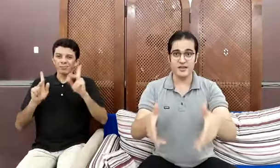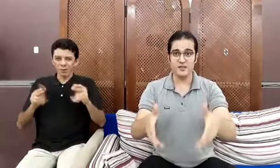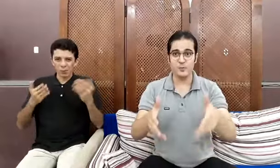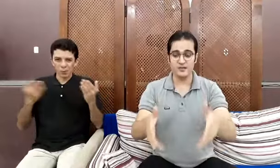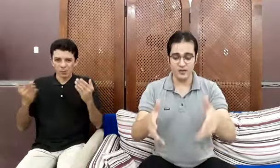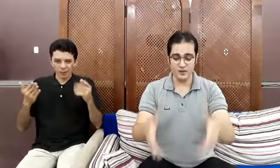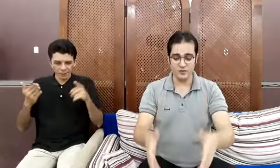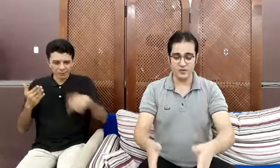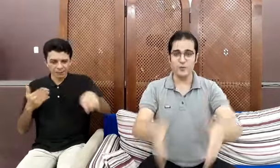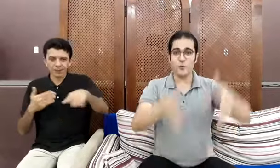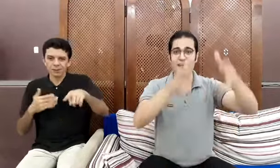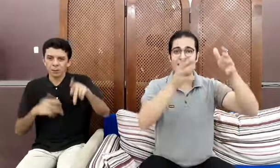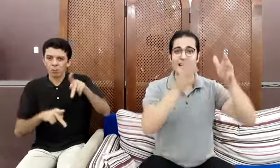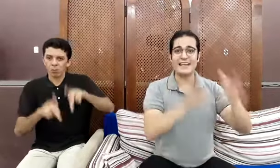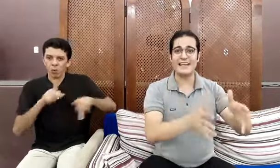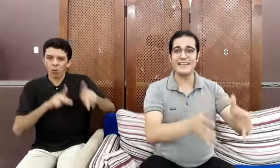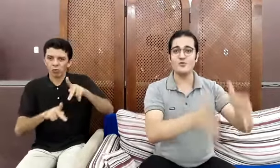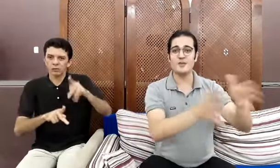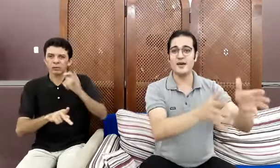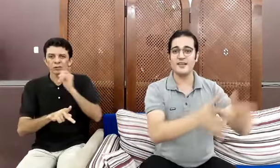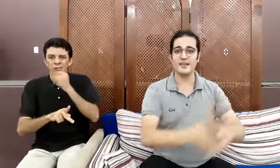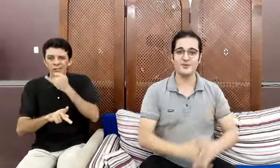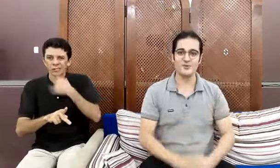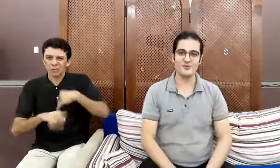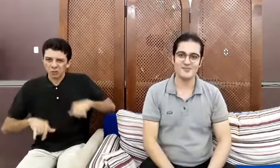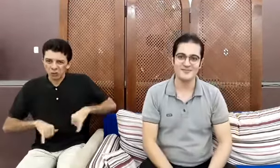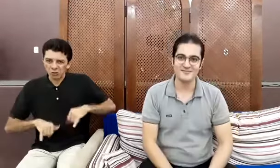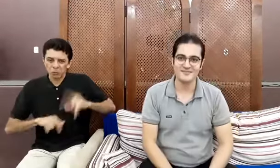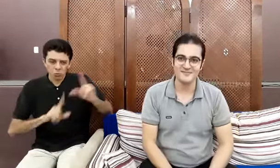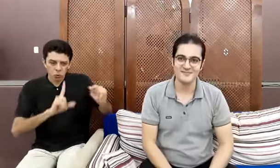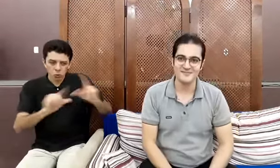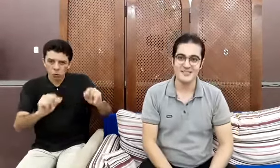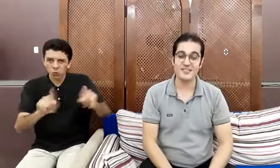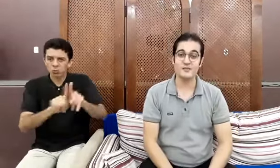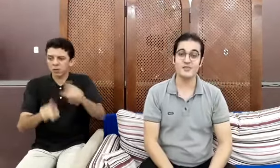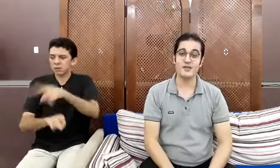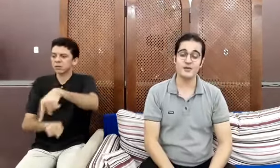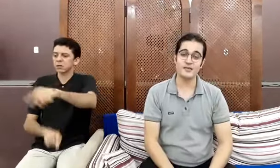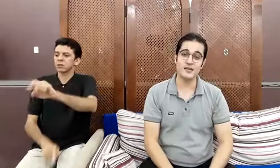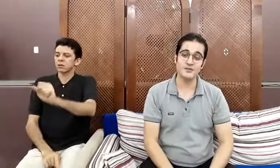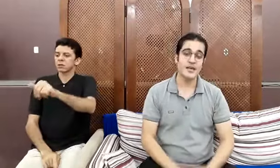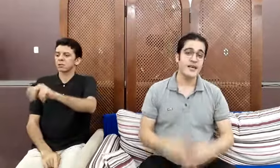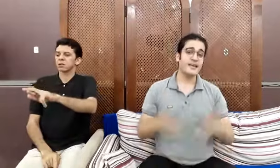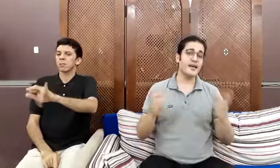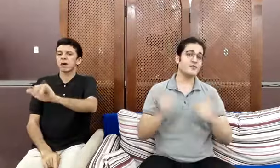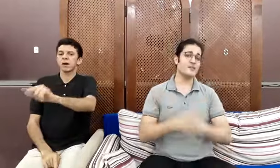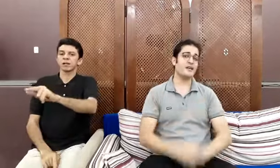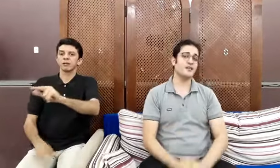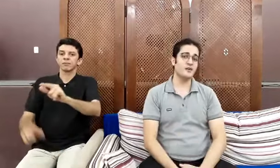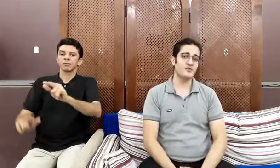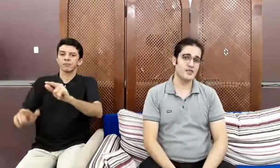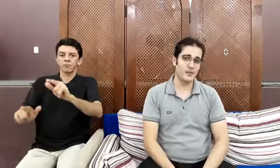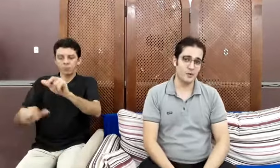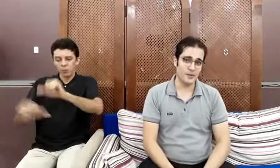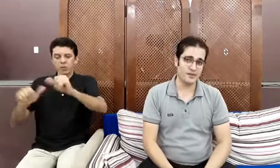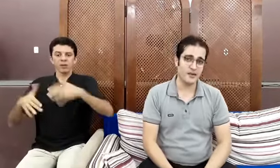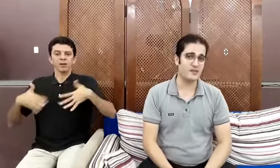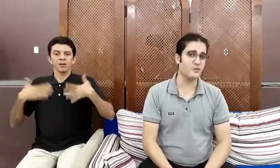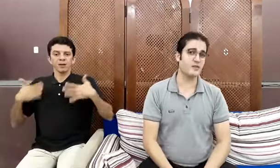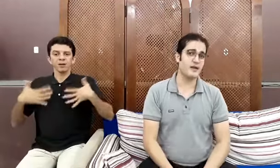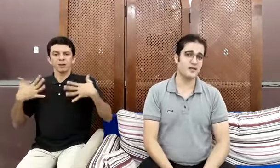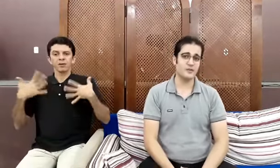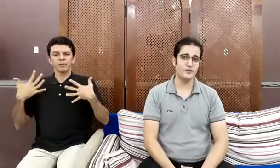está sendo perseguido, se transformou em alegria dos samaritanos que estavam sendo alcançados. E quem eram os samaritanos? Você já parou para pensar